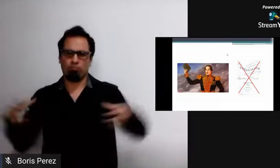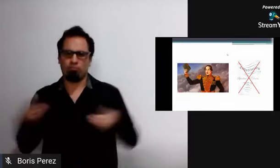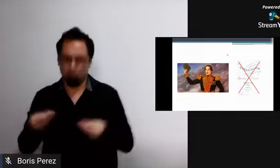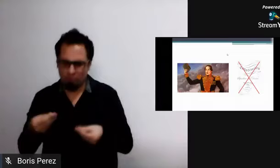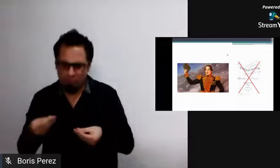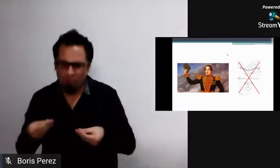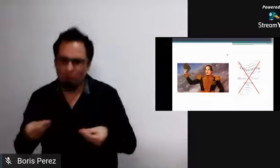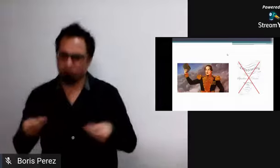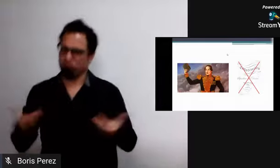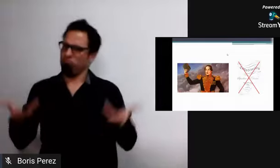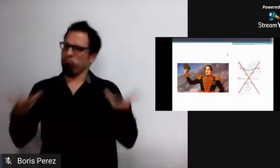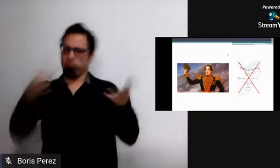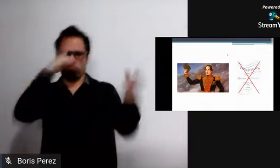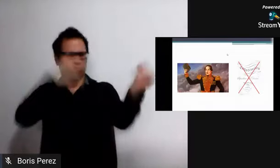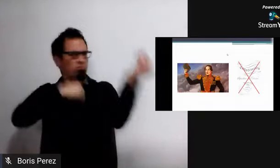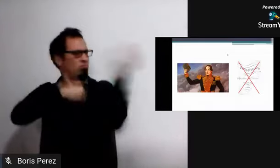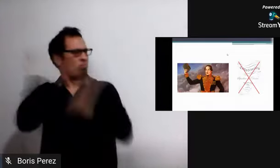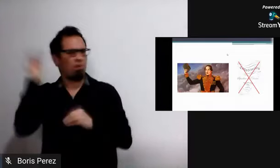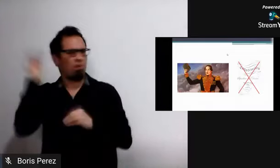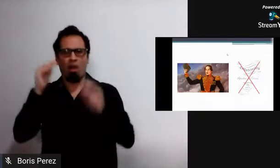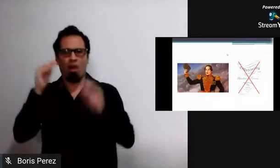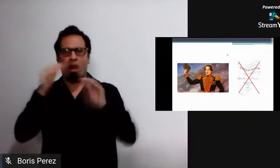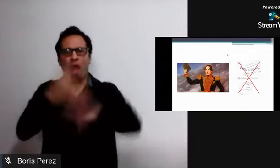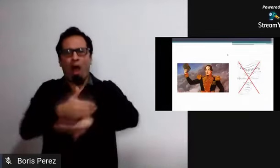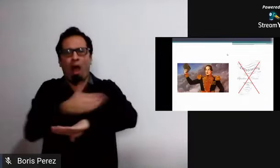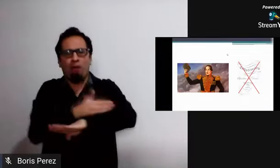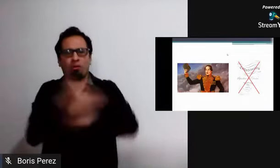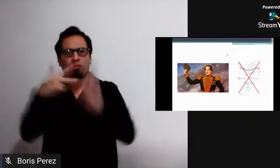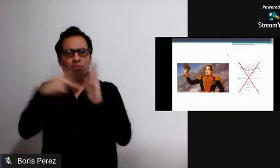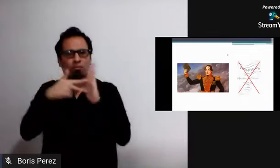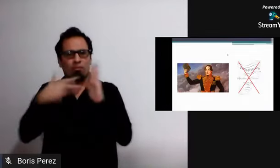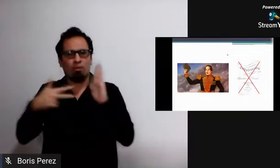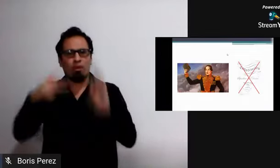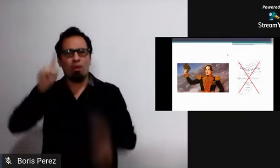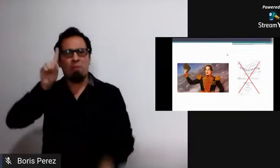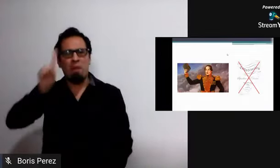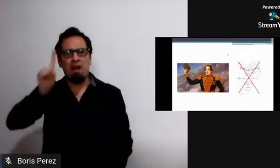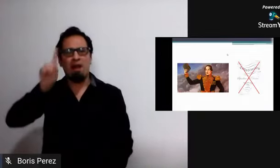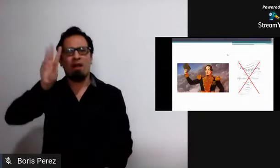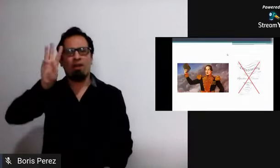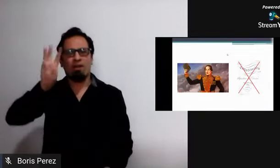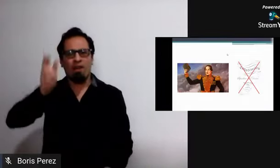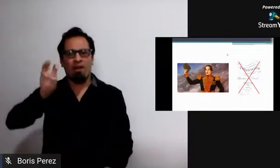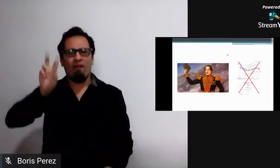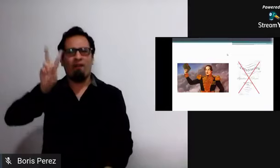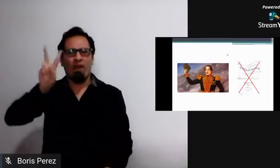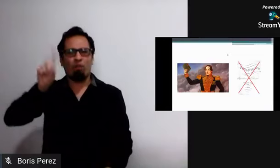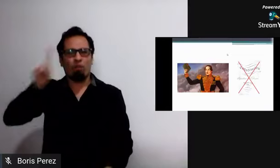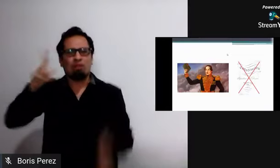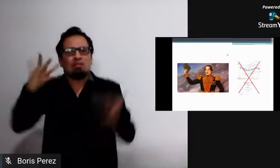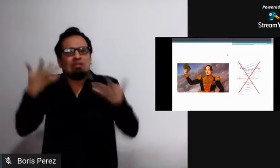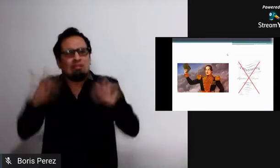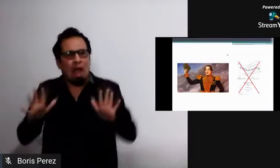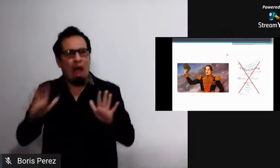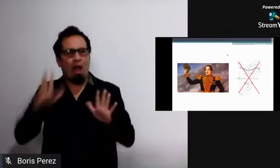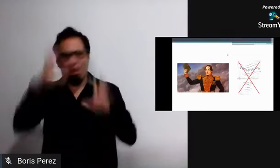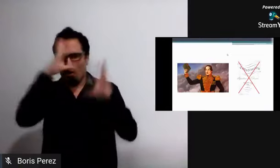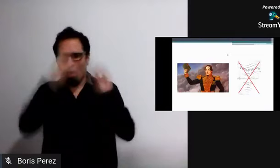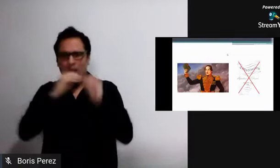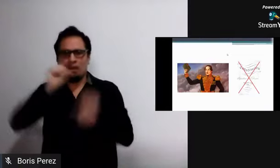ejemplo lo trajo, pues en ese momento su traslado fue a caballo, cuando llegó a proponer esto a la Constitución